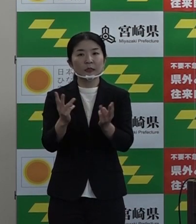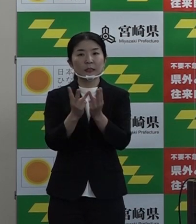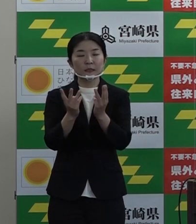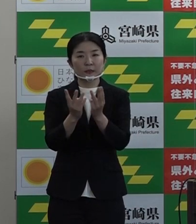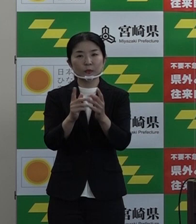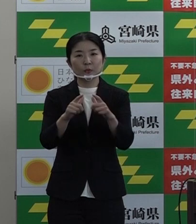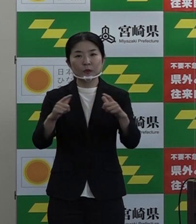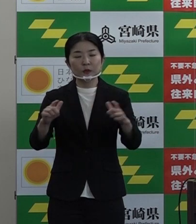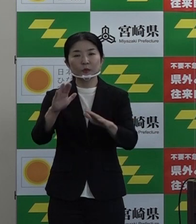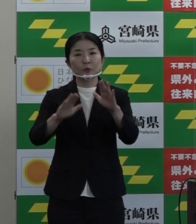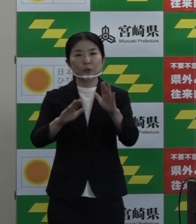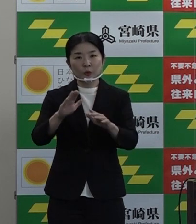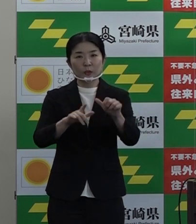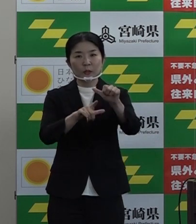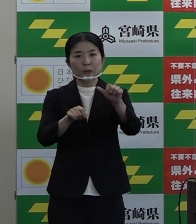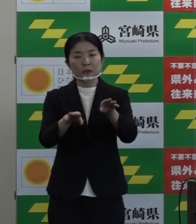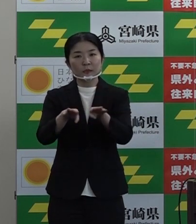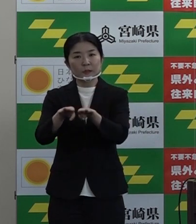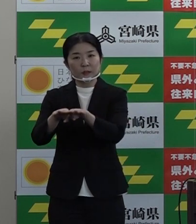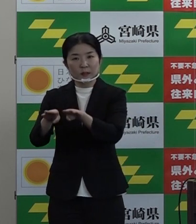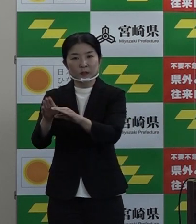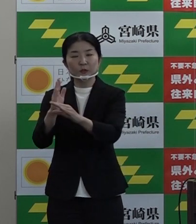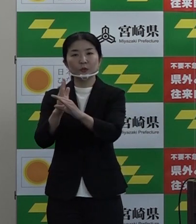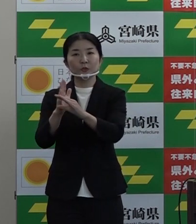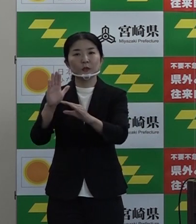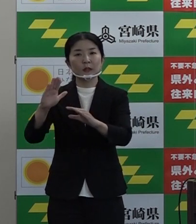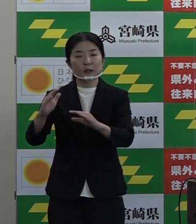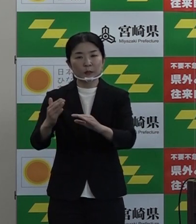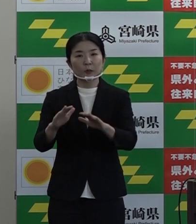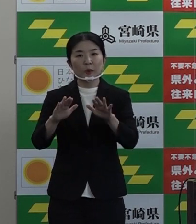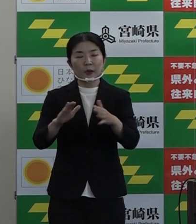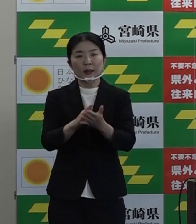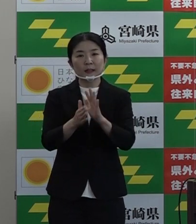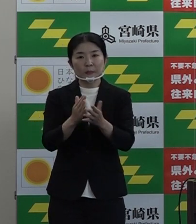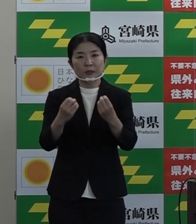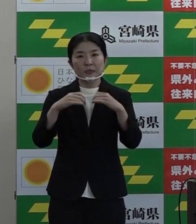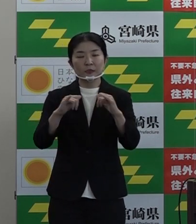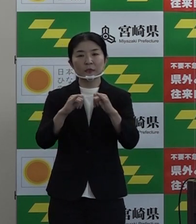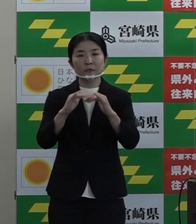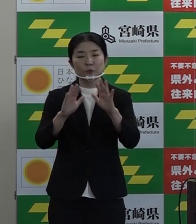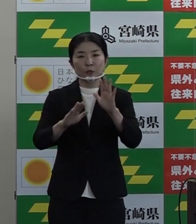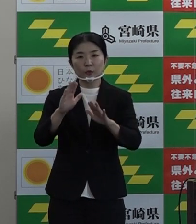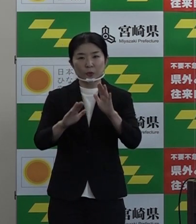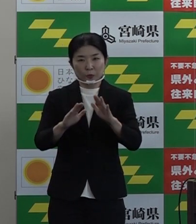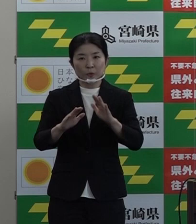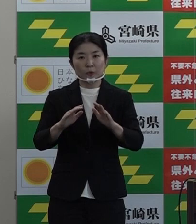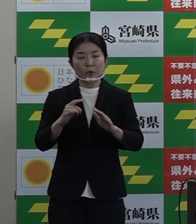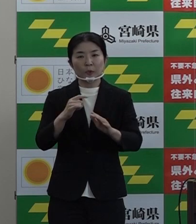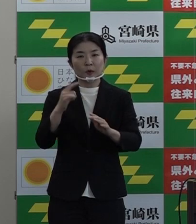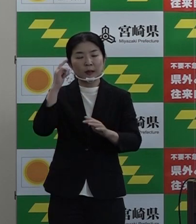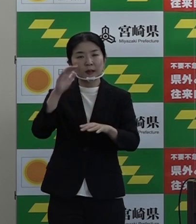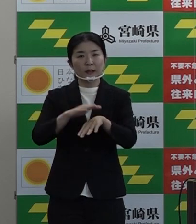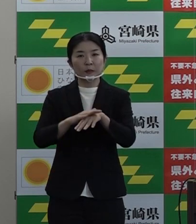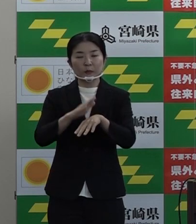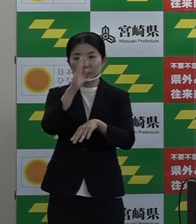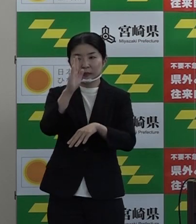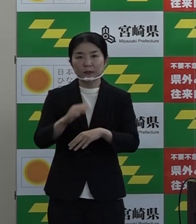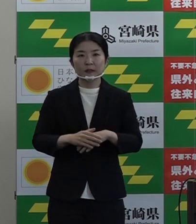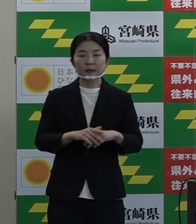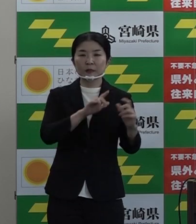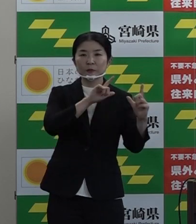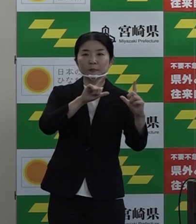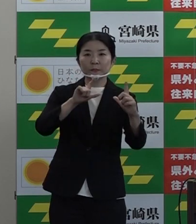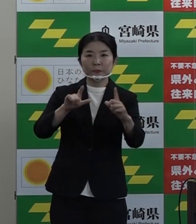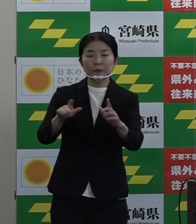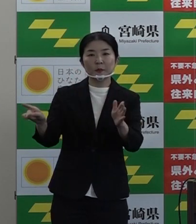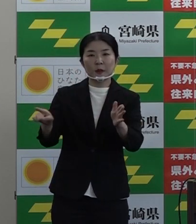まあ、今まさに大型連休に入っているという状況、改めてこの今の感染状況の受け止め聞かせていただけますでしょうか。 はい、これまで